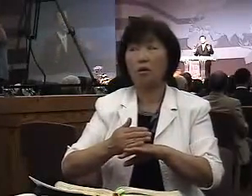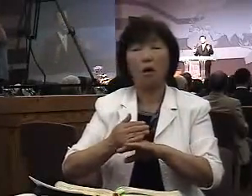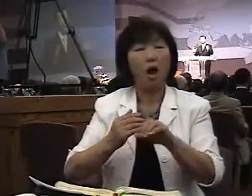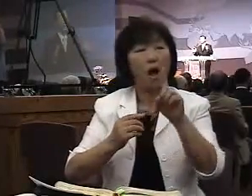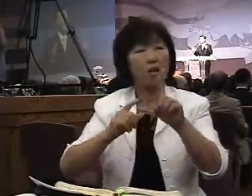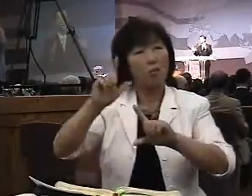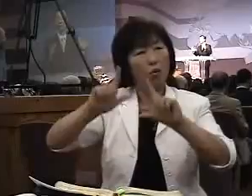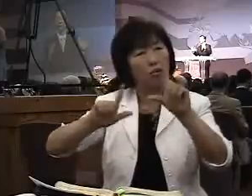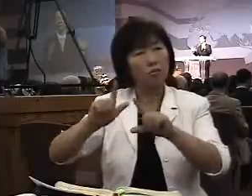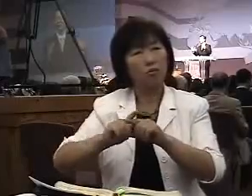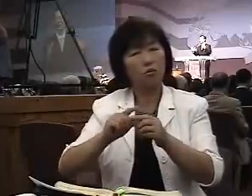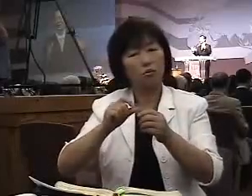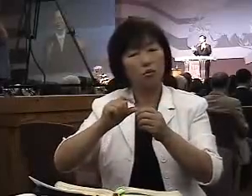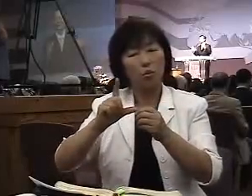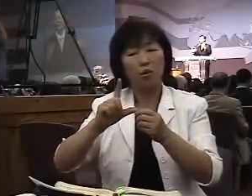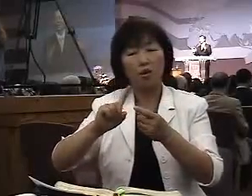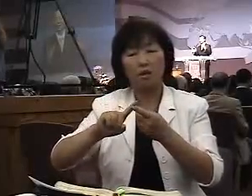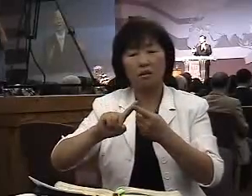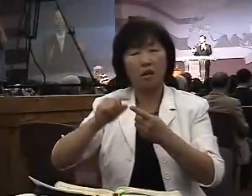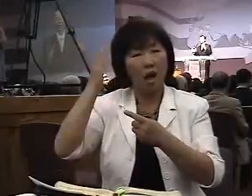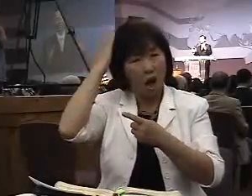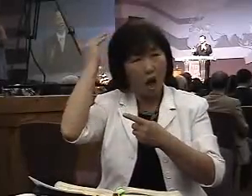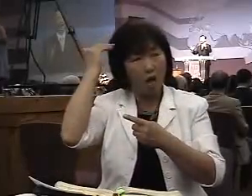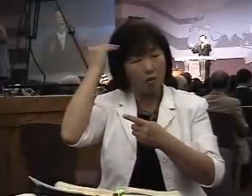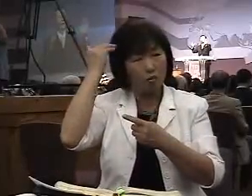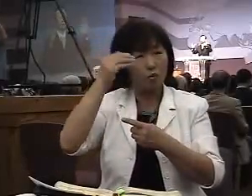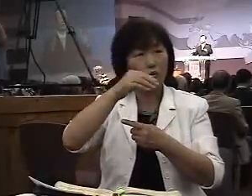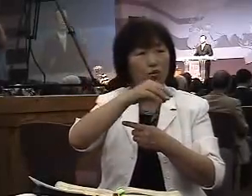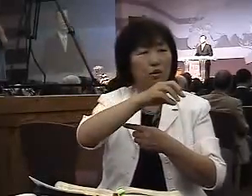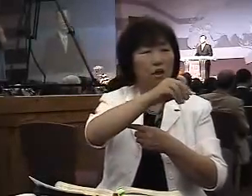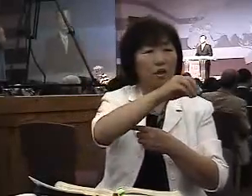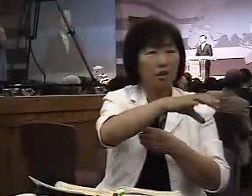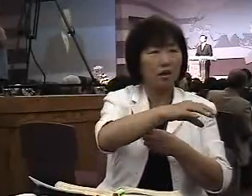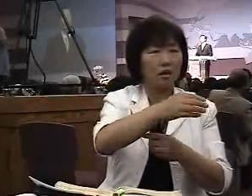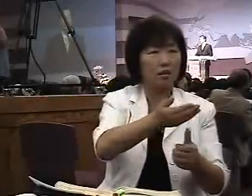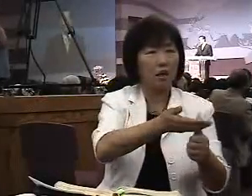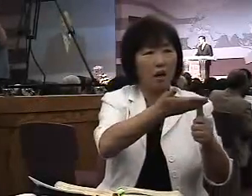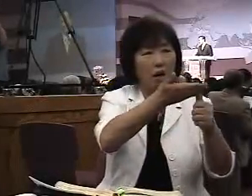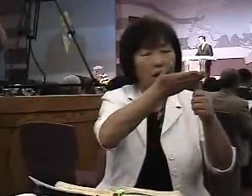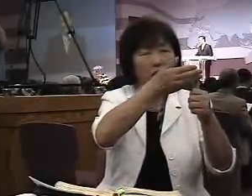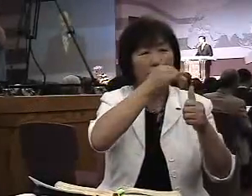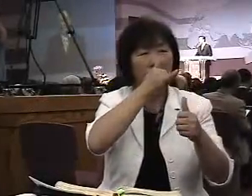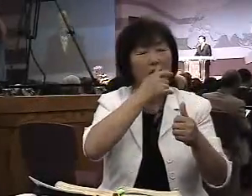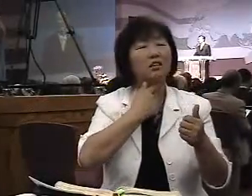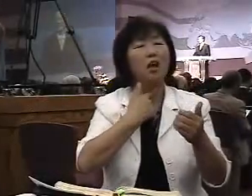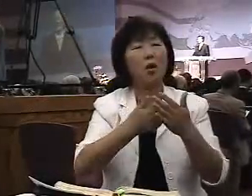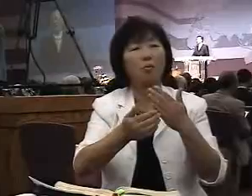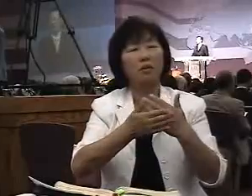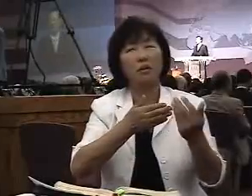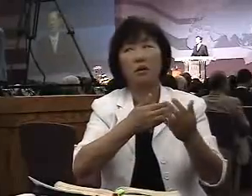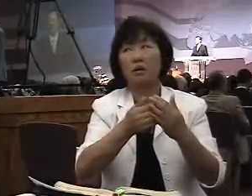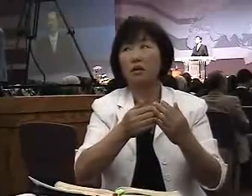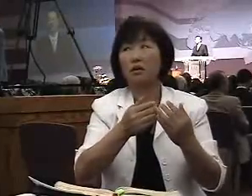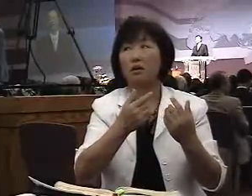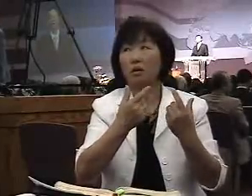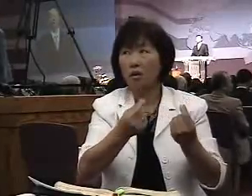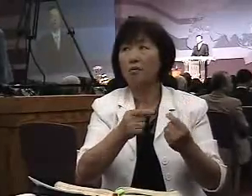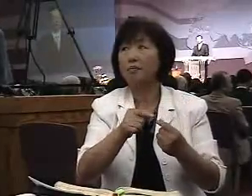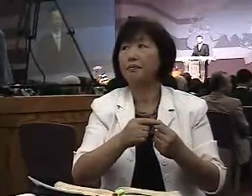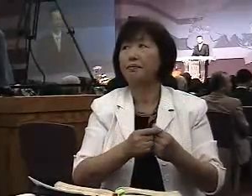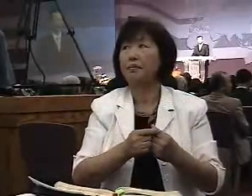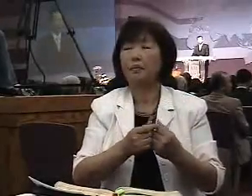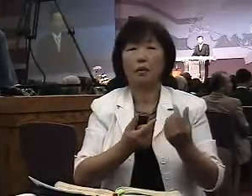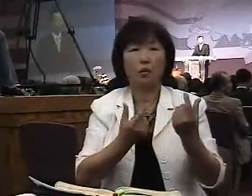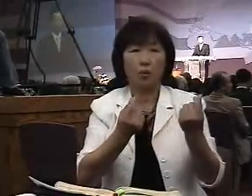그 모습이, 한 부분이 한국 땅에 남아 이렇게 자라고 있는 것을 체험하는 듯 했습니다. 여러분,